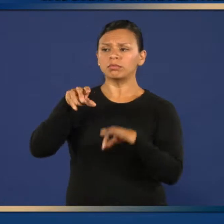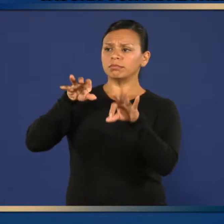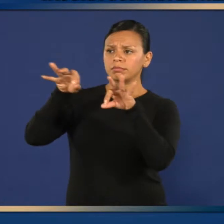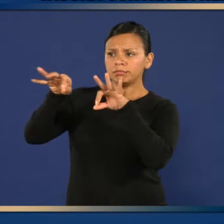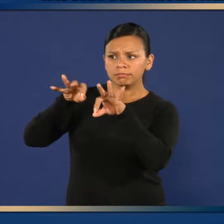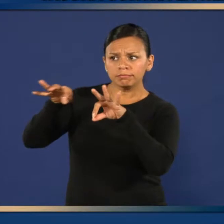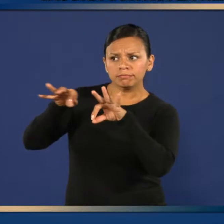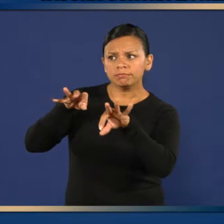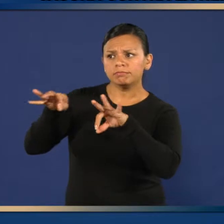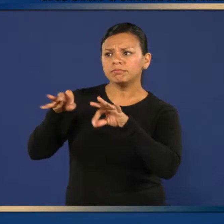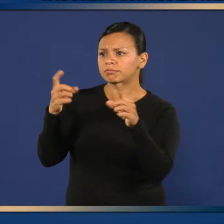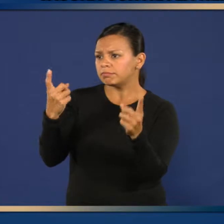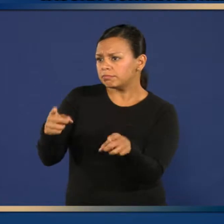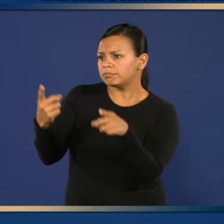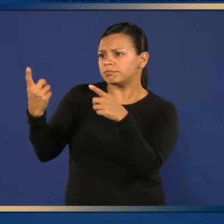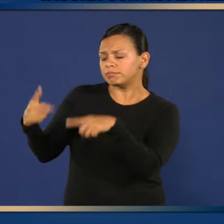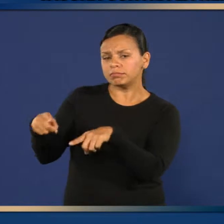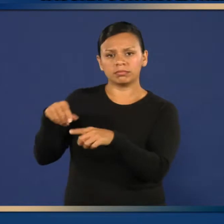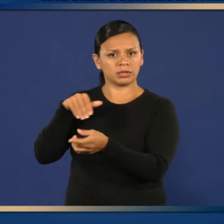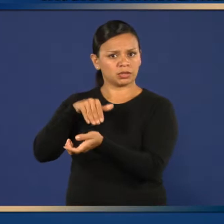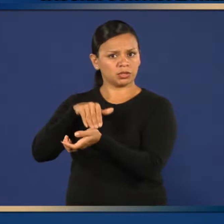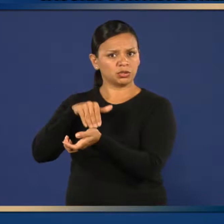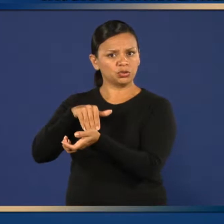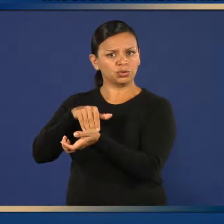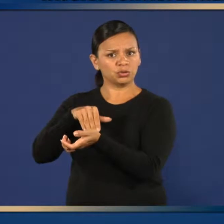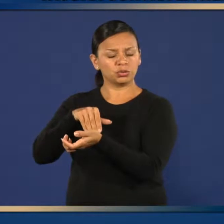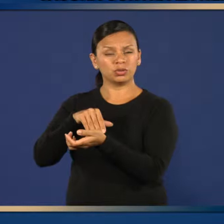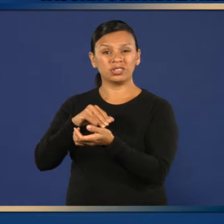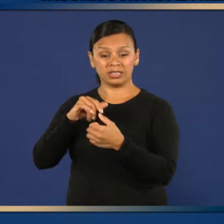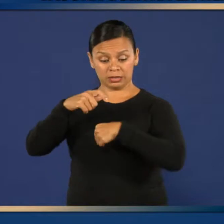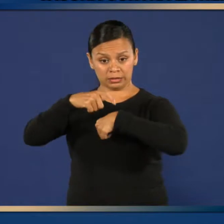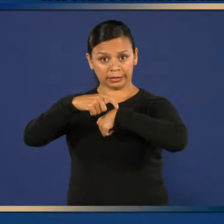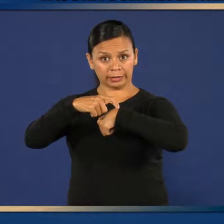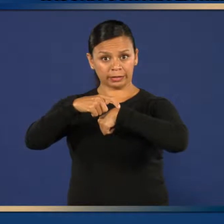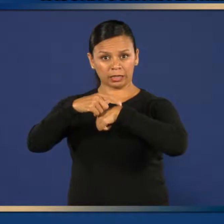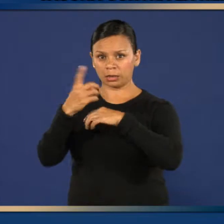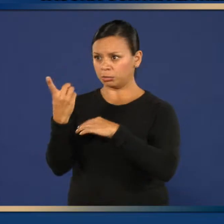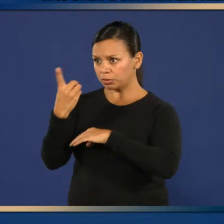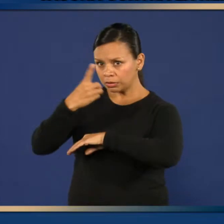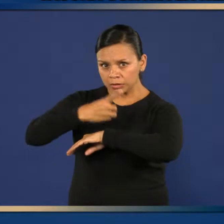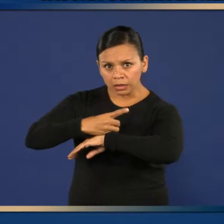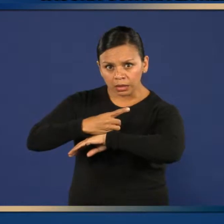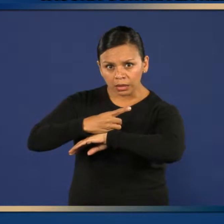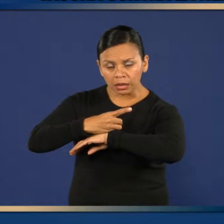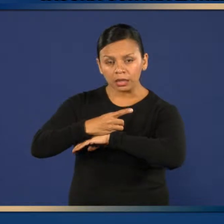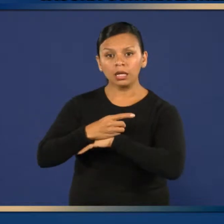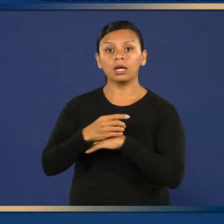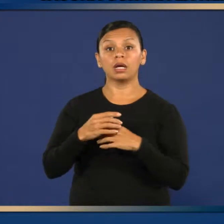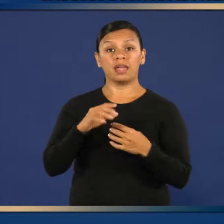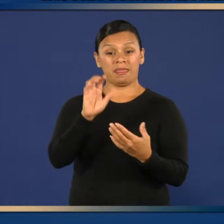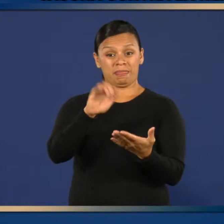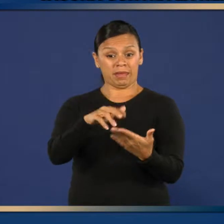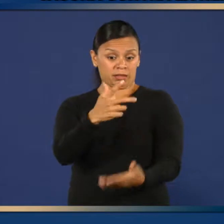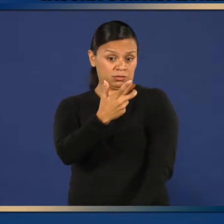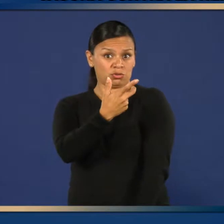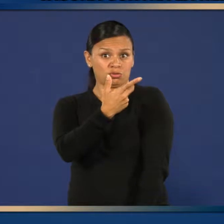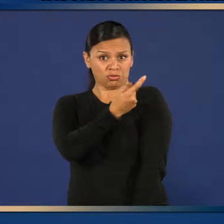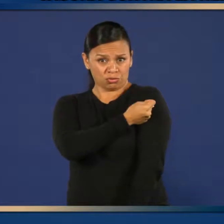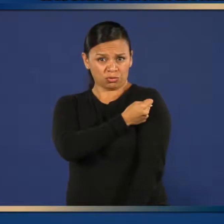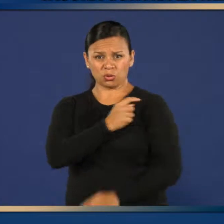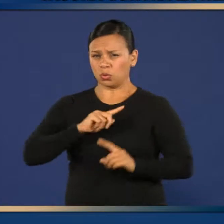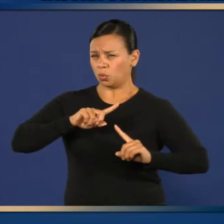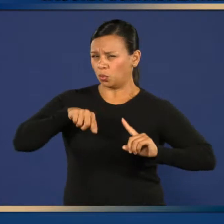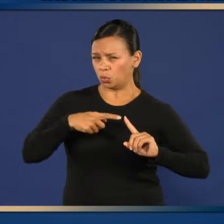diga al médico lo que ocurrió la fecha y la hora en que ocurrió y